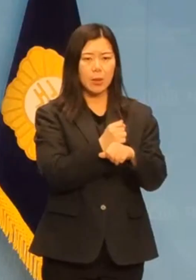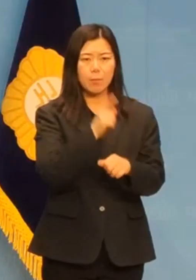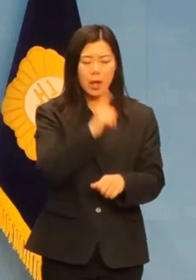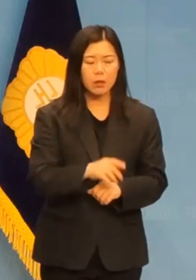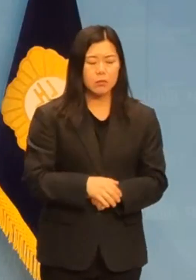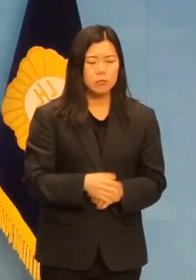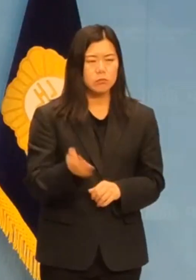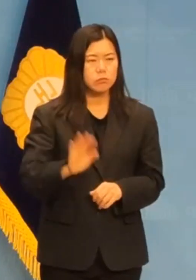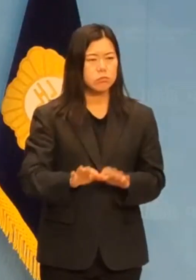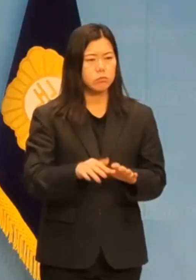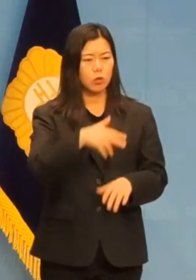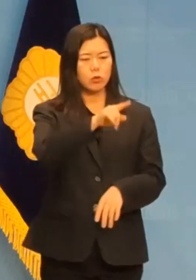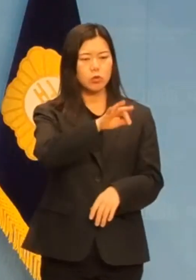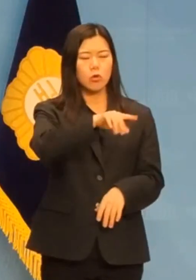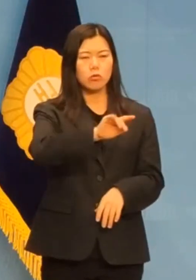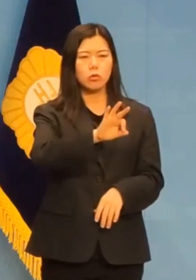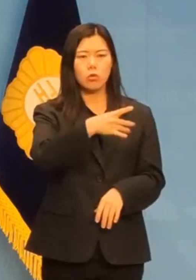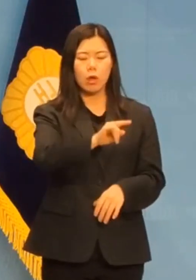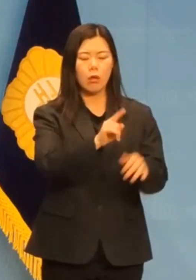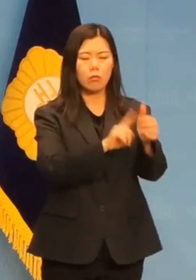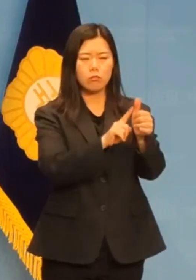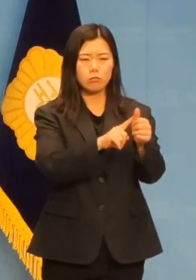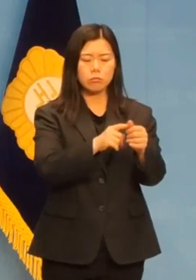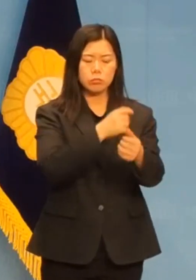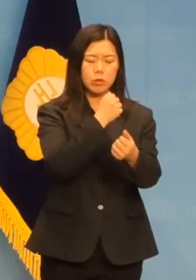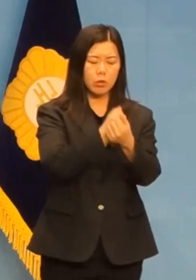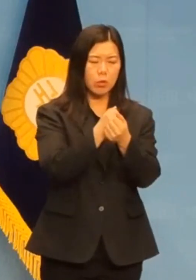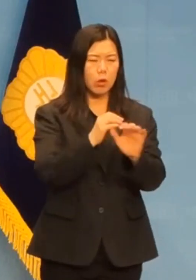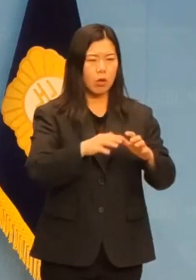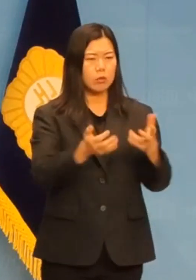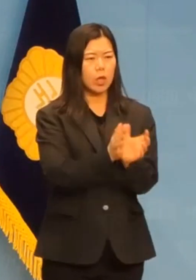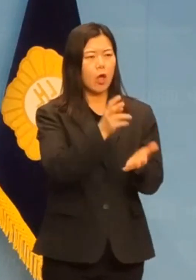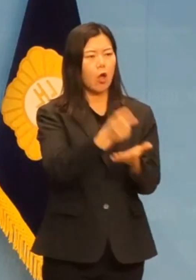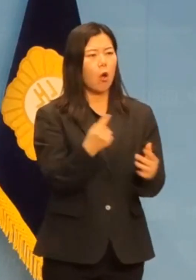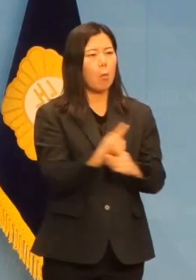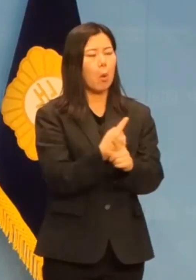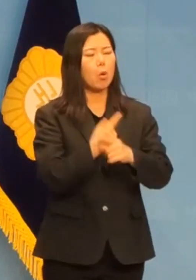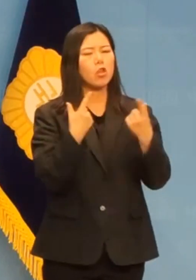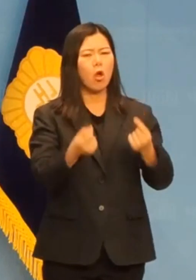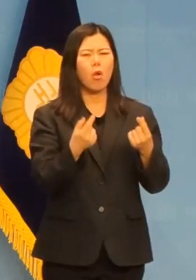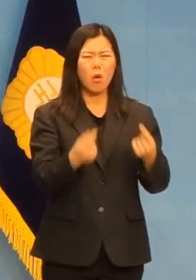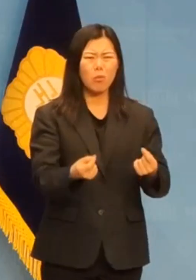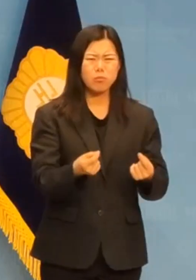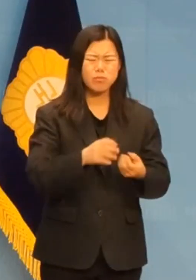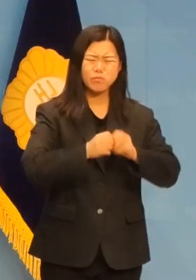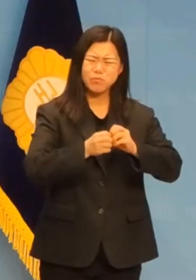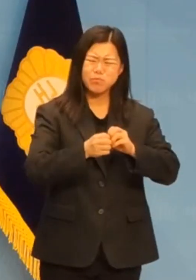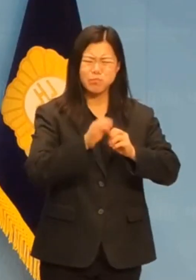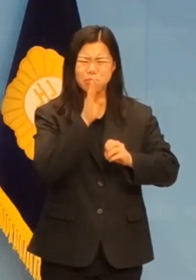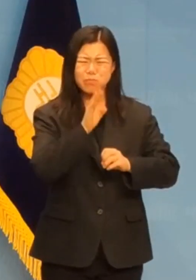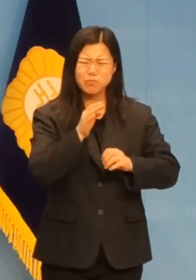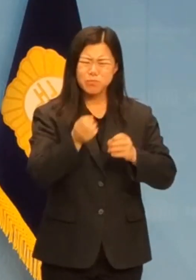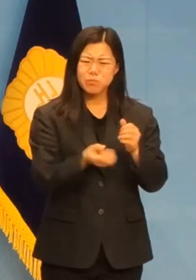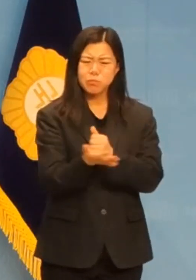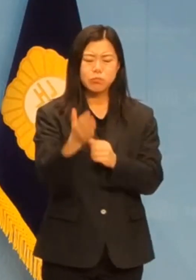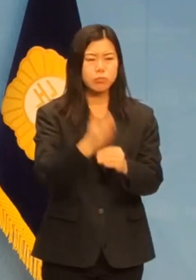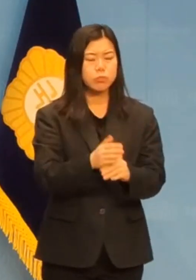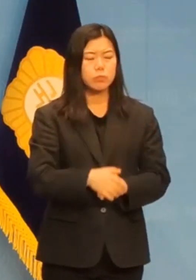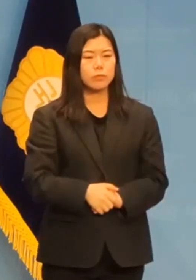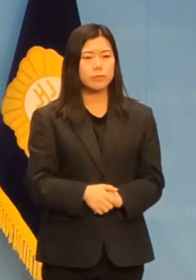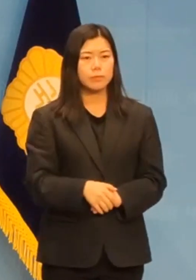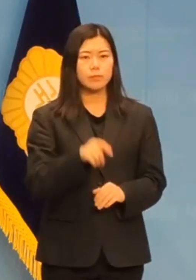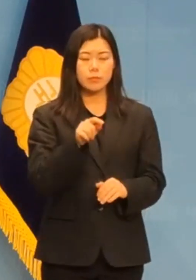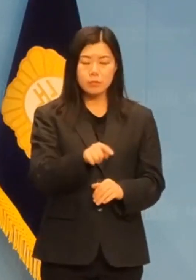마치 정청래 대표가 임의로 당헌 당규를 변경할 수 있는 것처럼 왜곡된 허위 사실이 유포되고 있습니다.